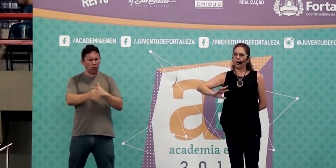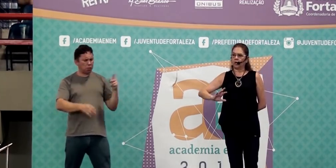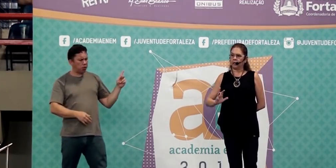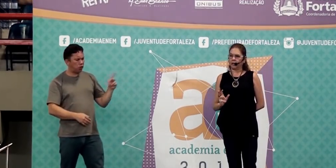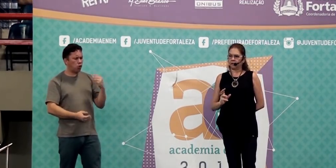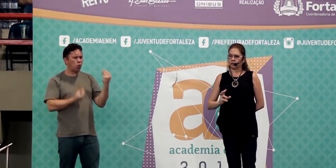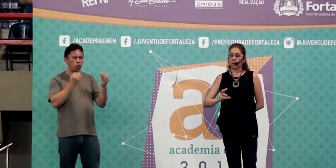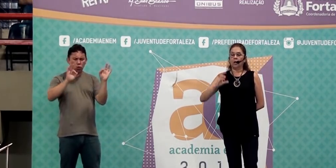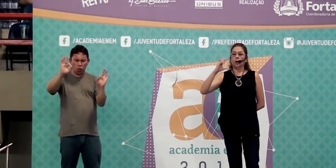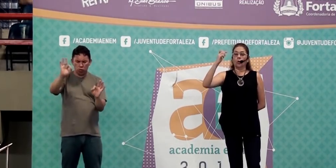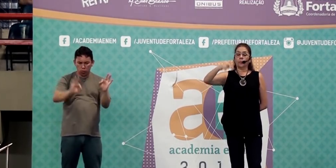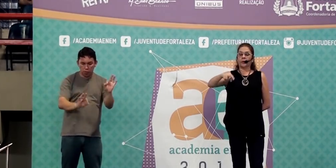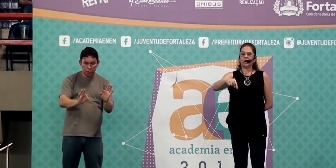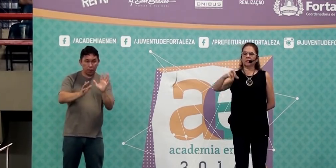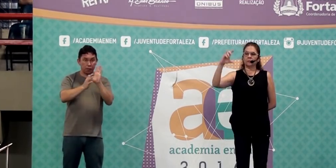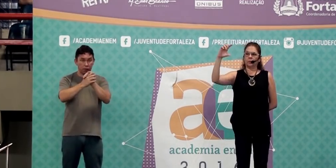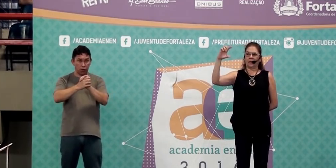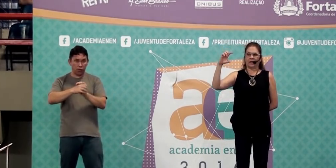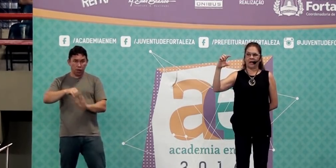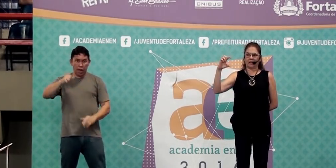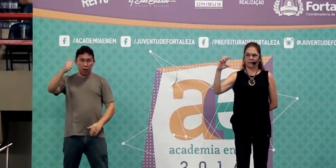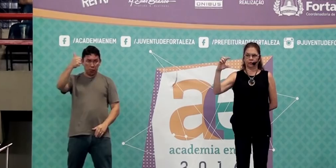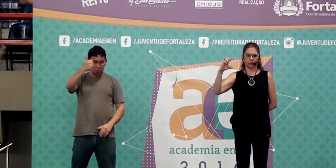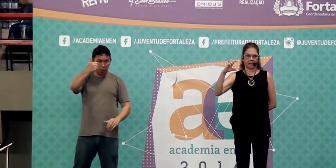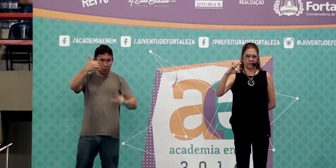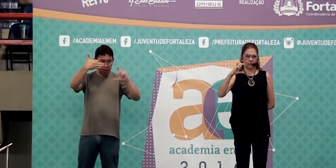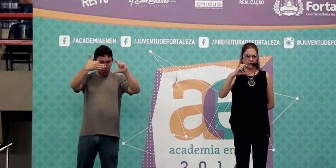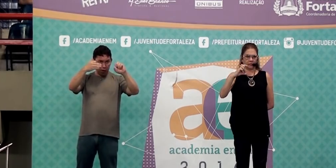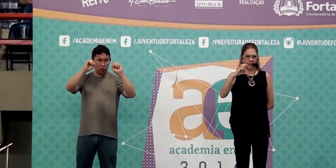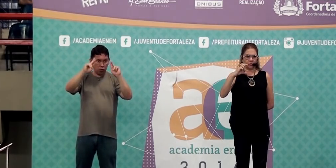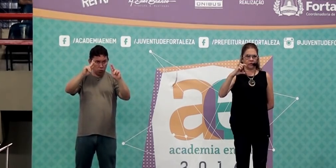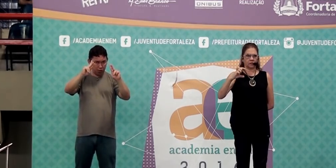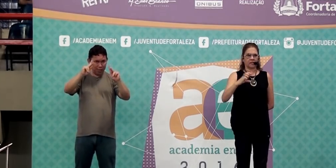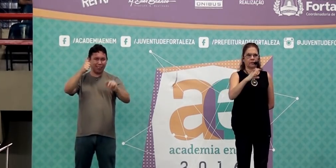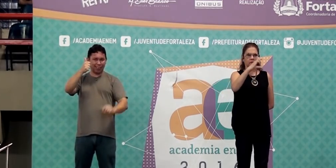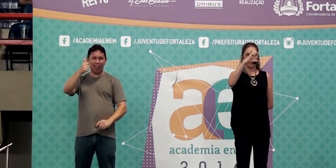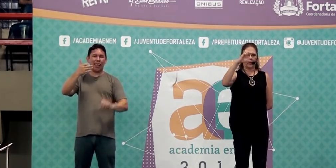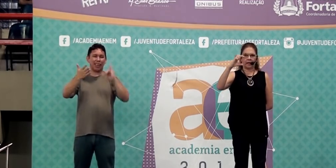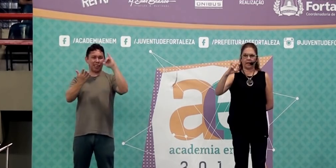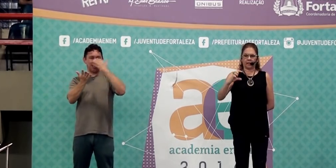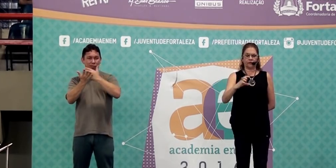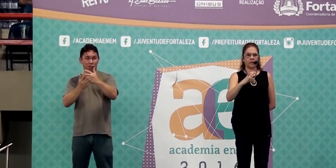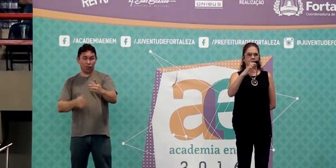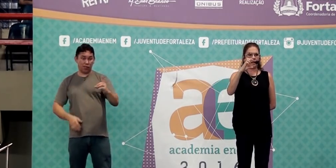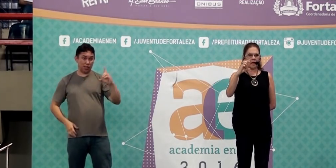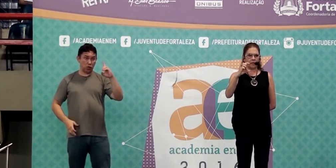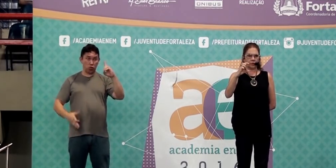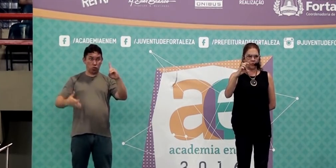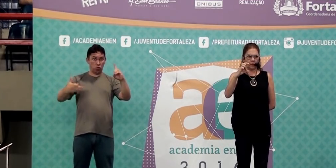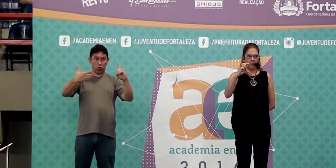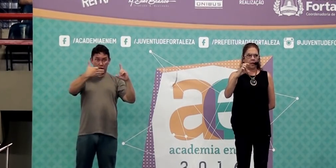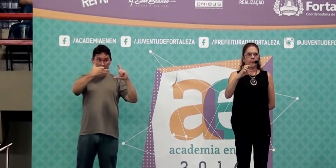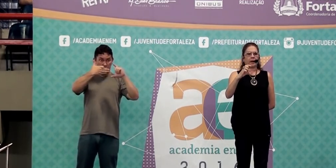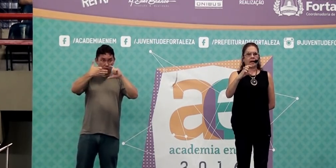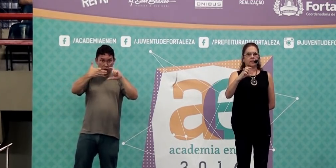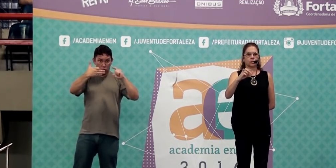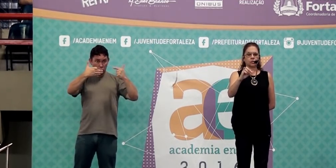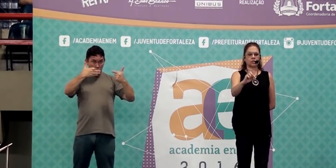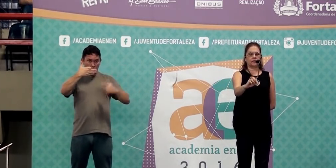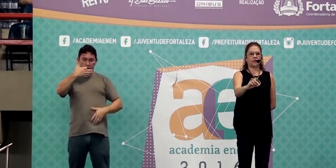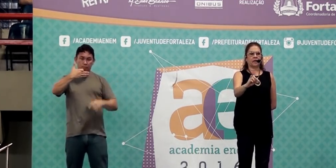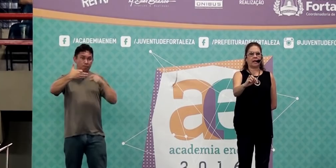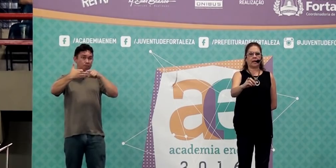é que eu organizo? O próximo parágrafo do desenvolvimento, você usa um parágrafo inteiro